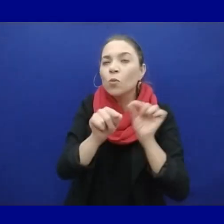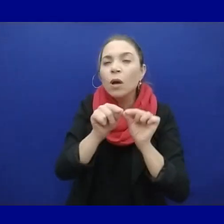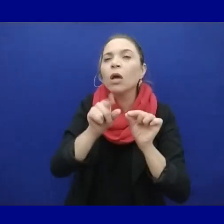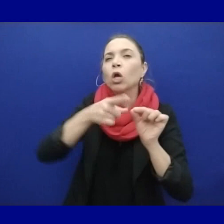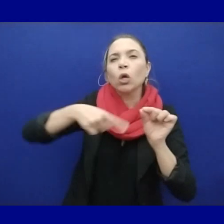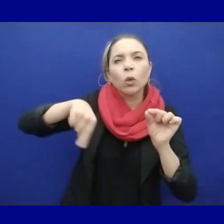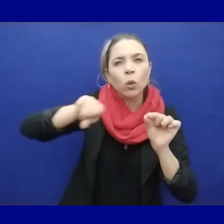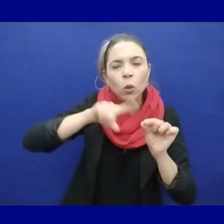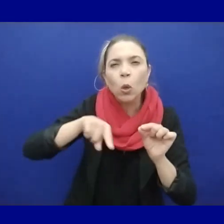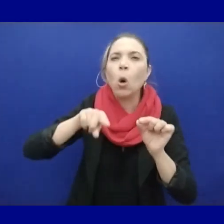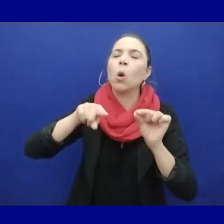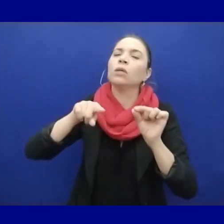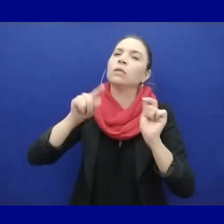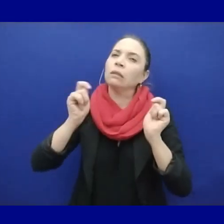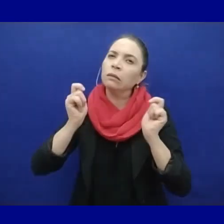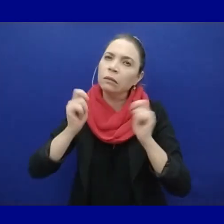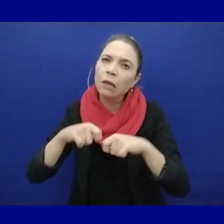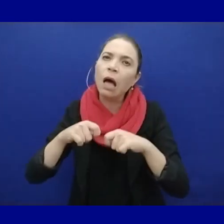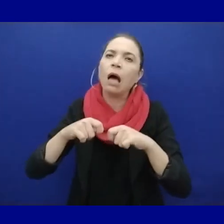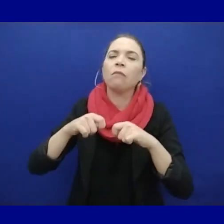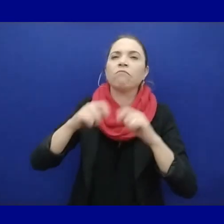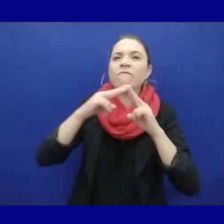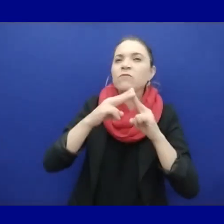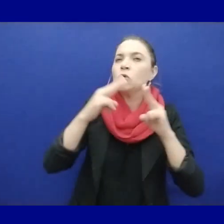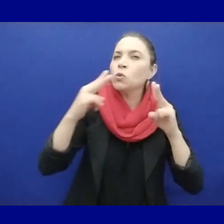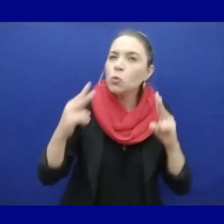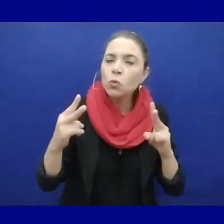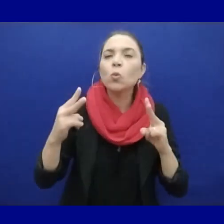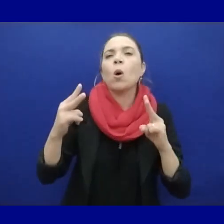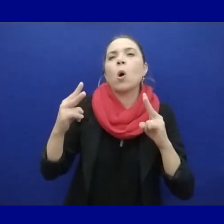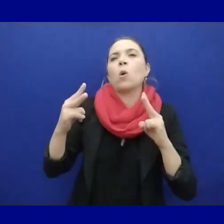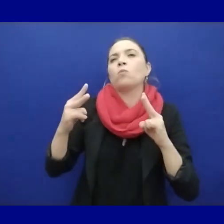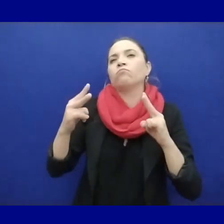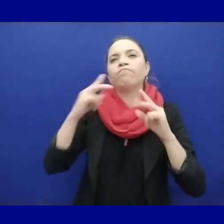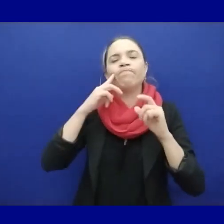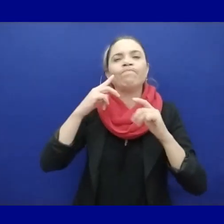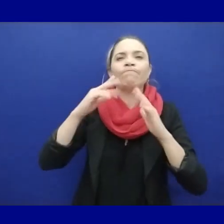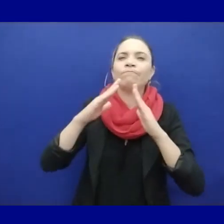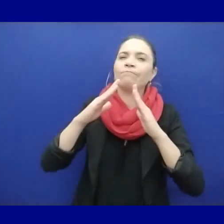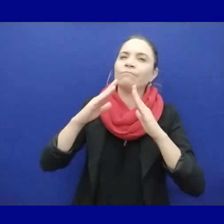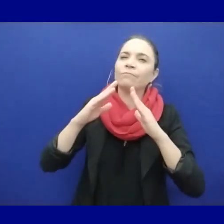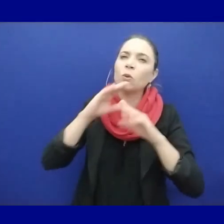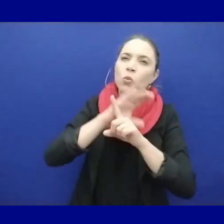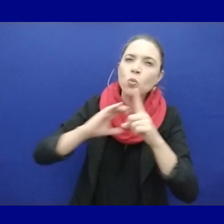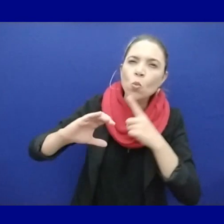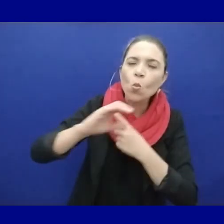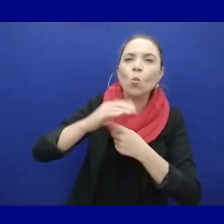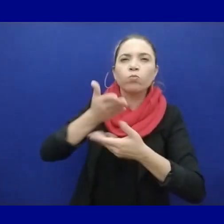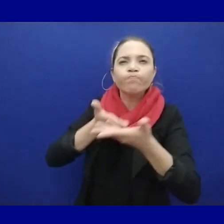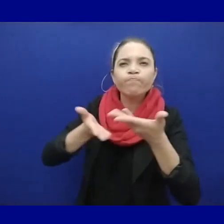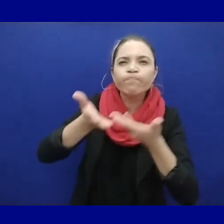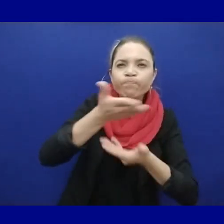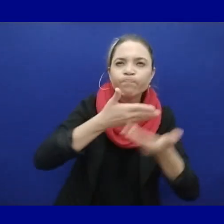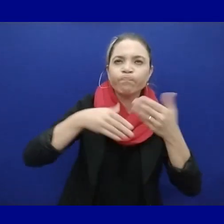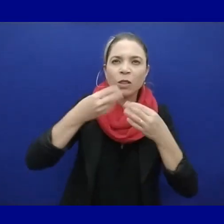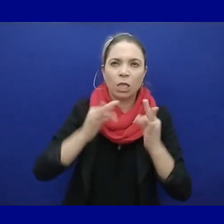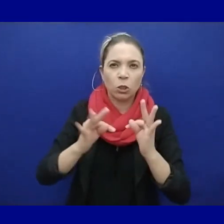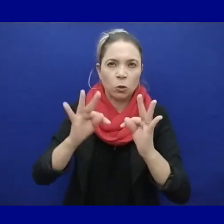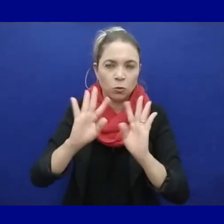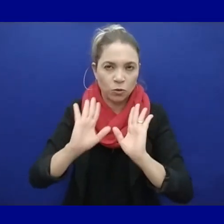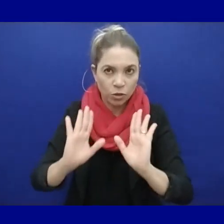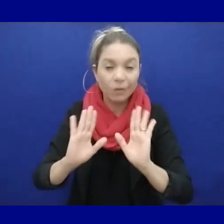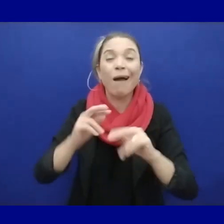recomendada sobremaneira a adoção de meios virtuais para as celebrações ou encontros, considerando que